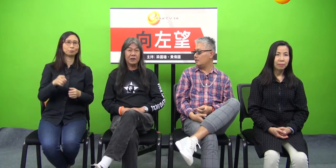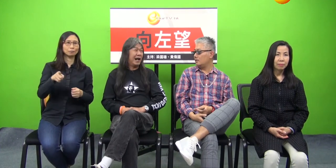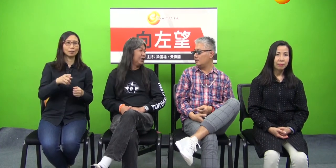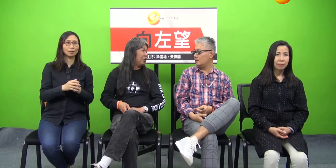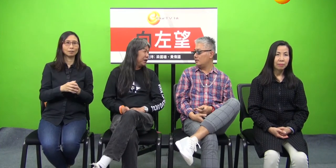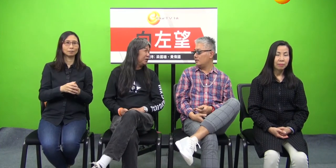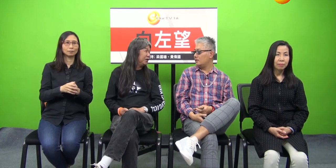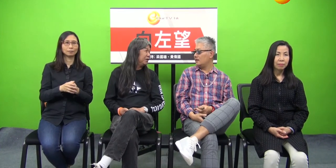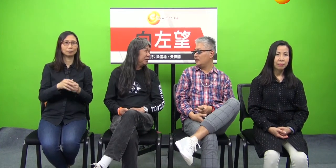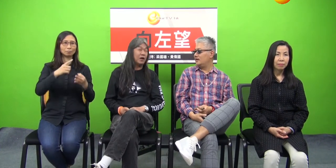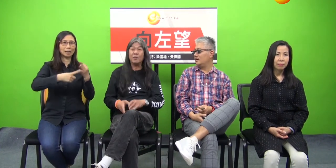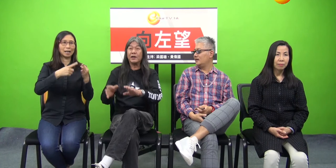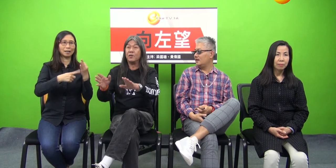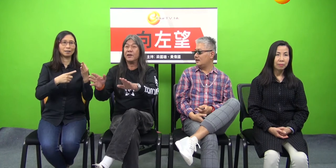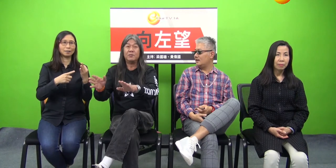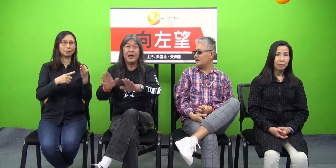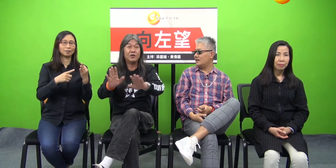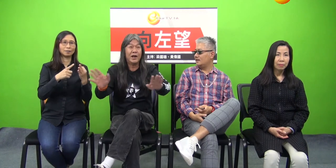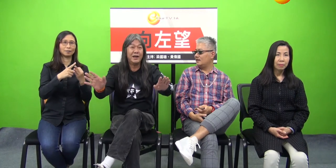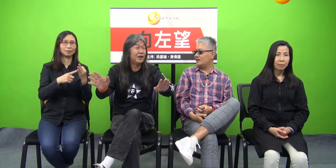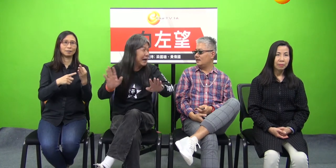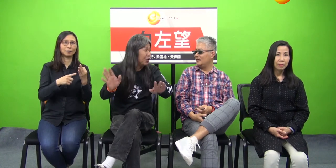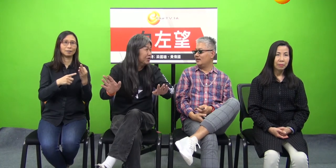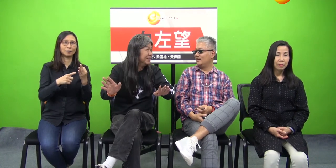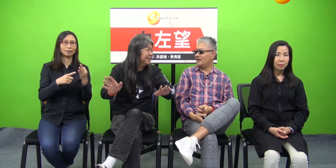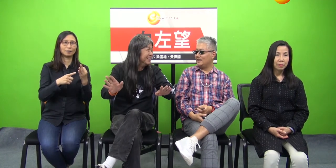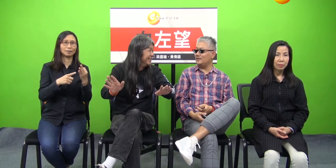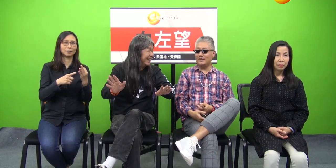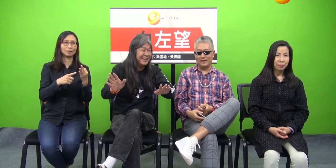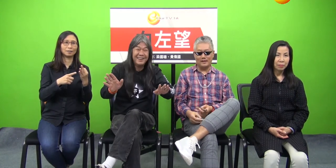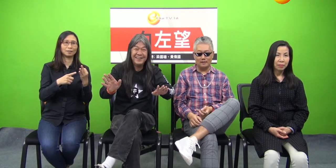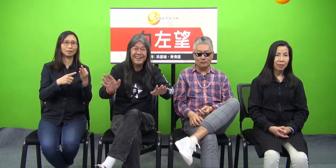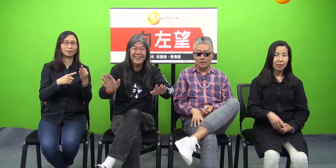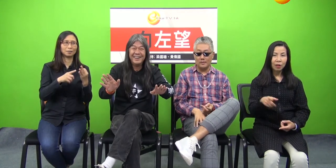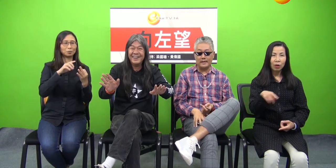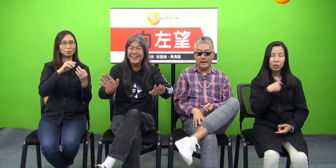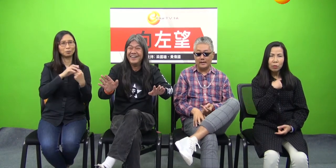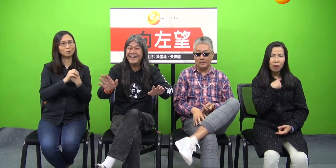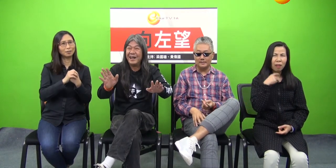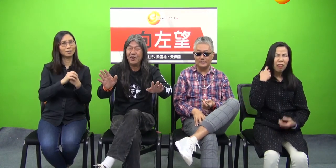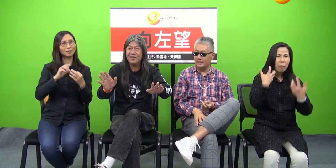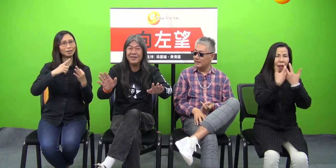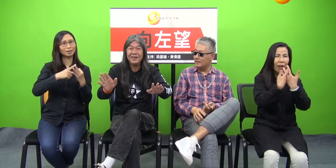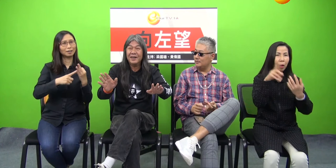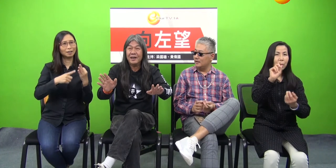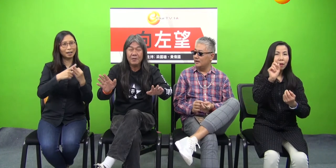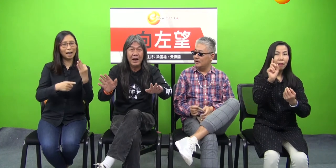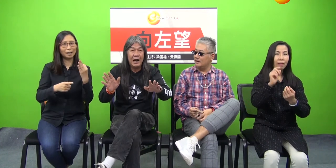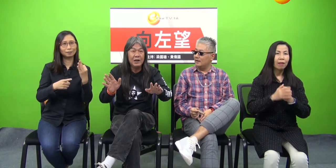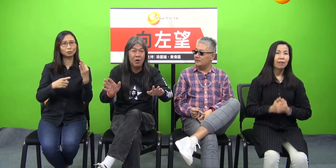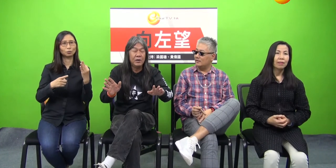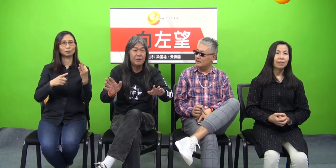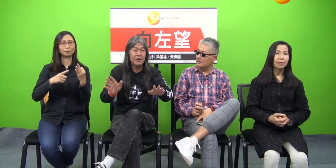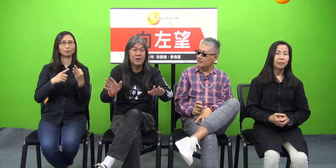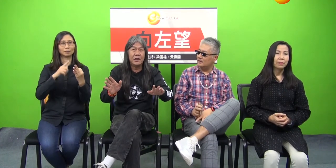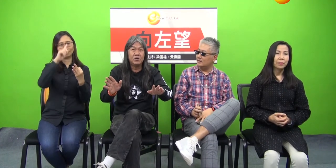咗個叫冷容嘅人落嚟喎。嗱，講明先，唔係冷容器啊，冷容。 你真係以為你講緊喂咩機器？ 冷容。咁冷